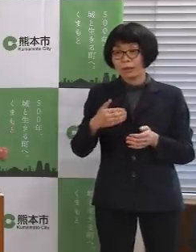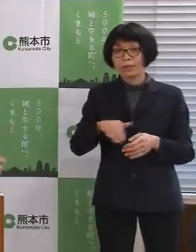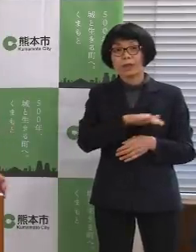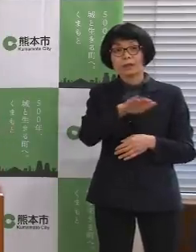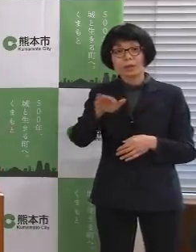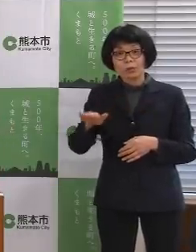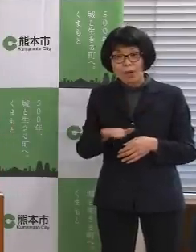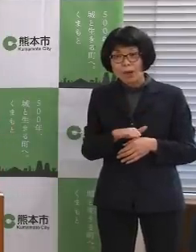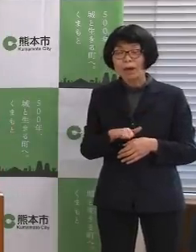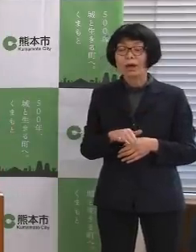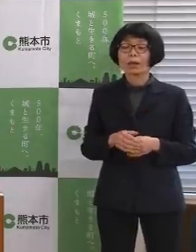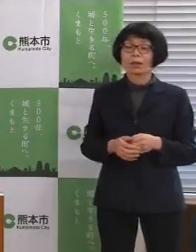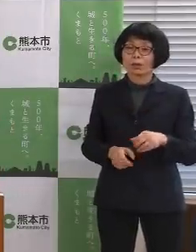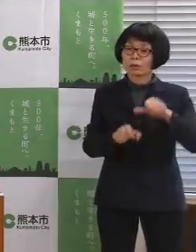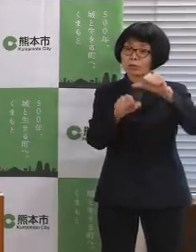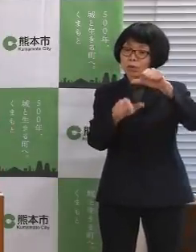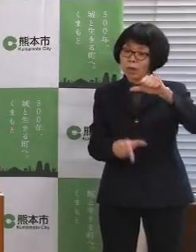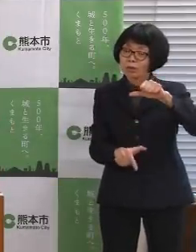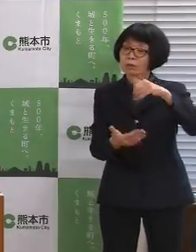下旬にはですね、